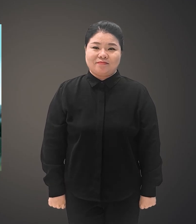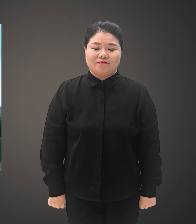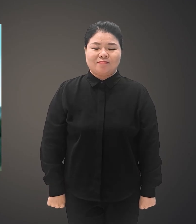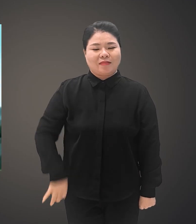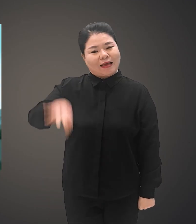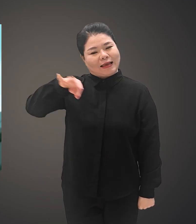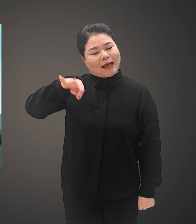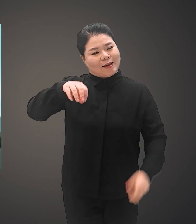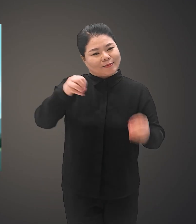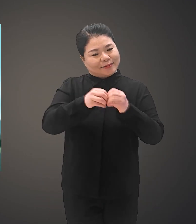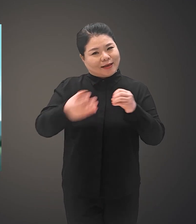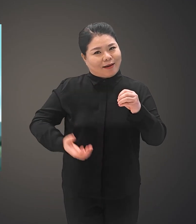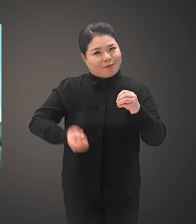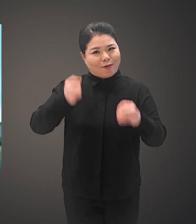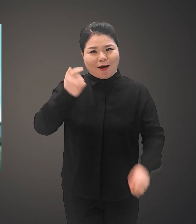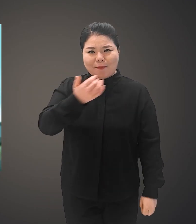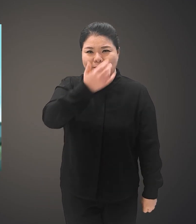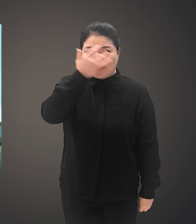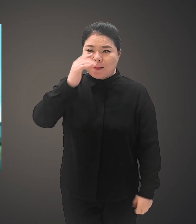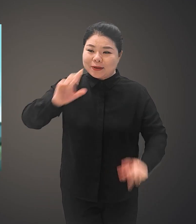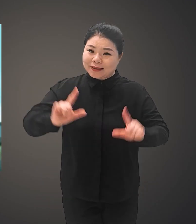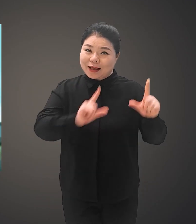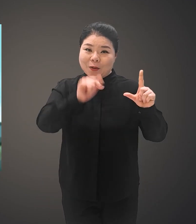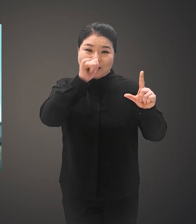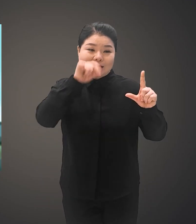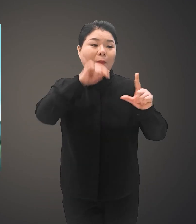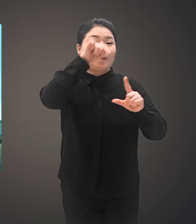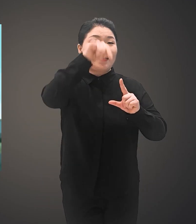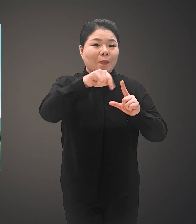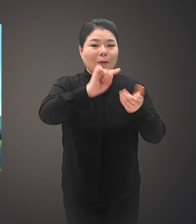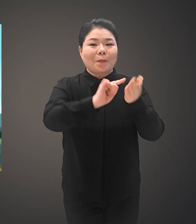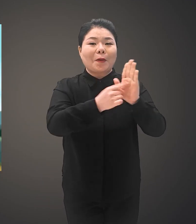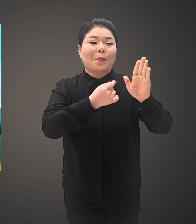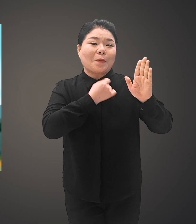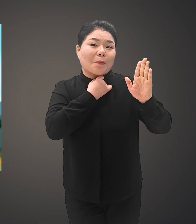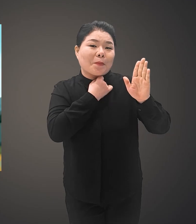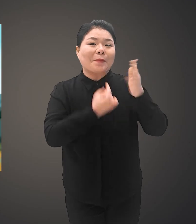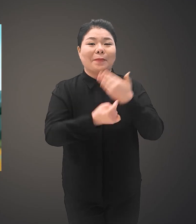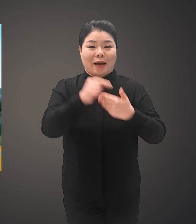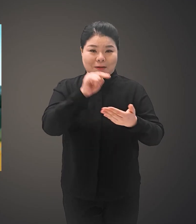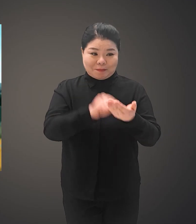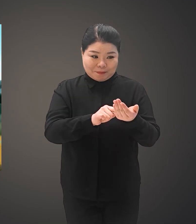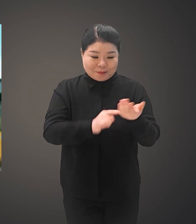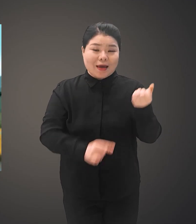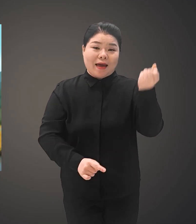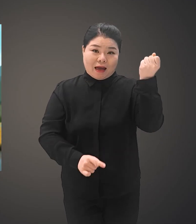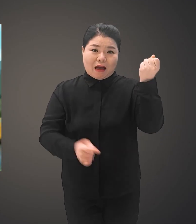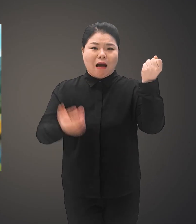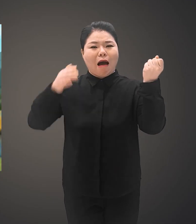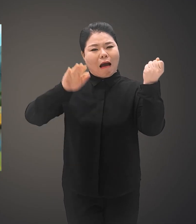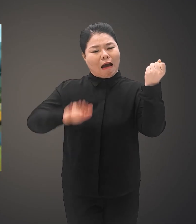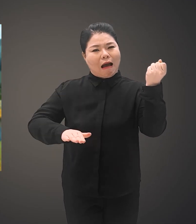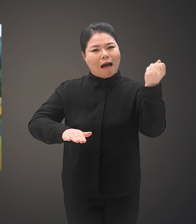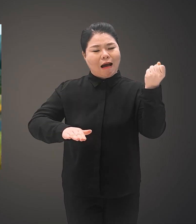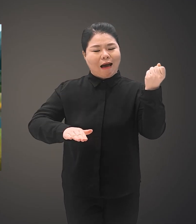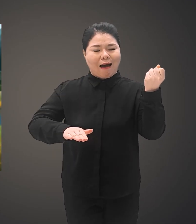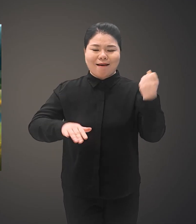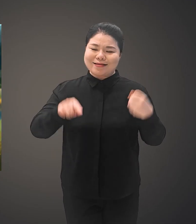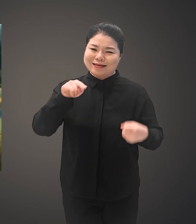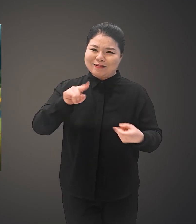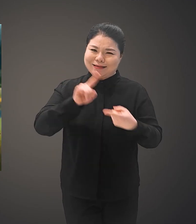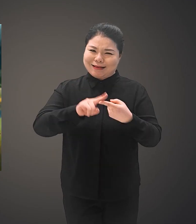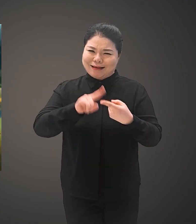신통찮은 문장으로 아름다움이 사는 반대쪽까지 내다볼 심산이었으나 괜히 아는 척하다가 눈꼴 사납게